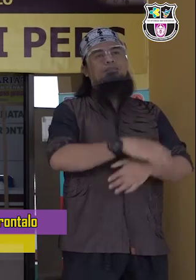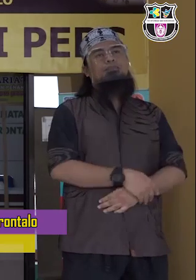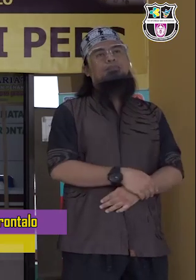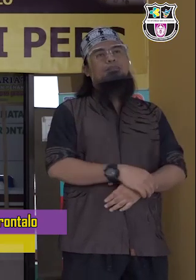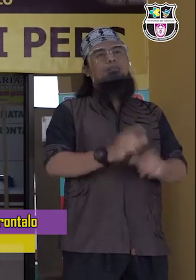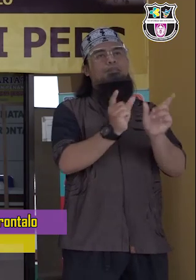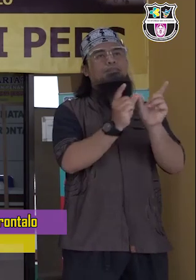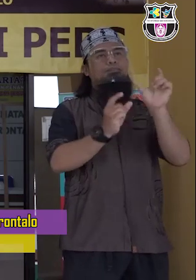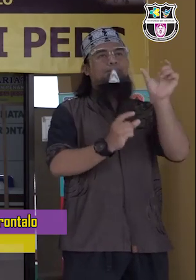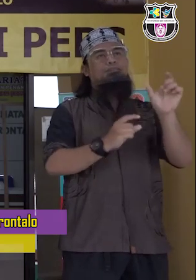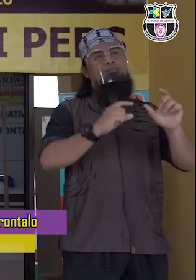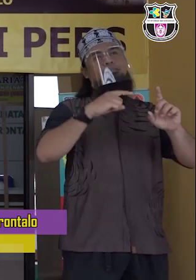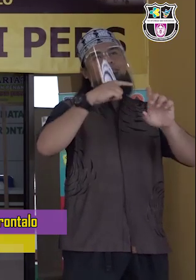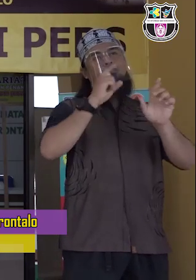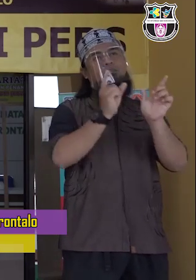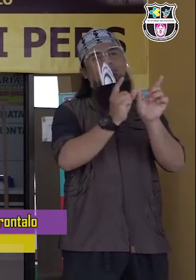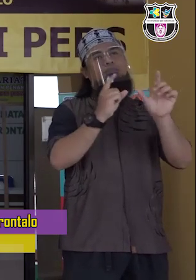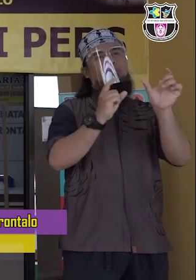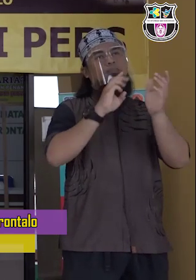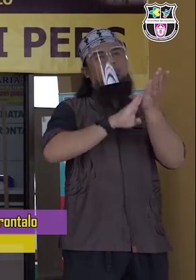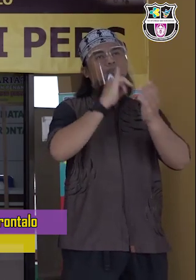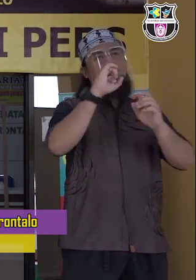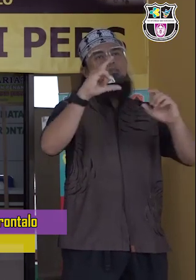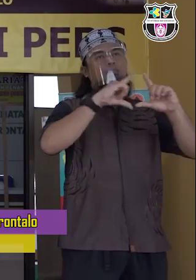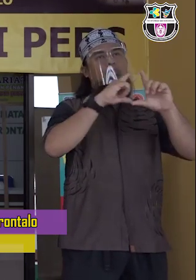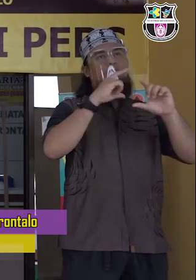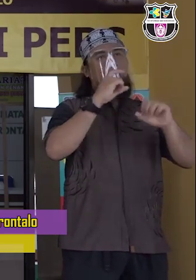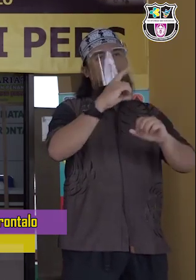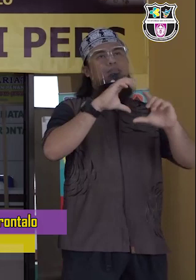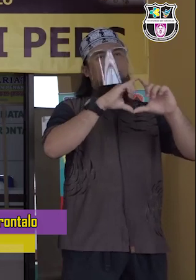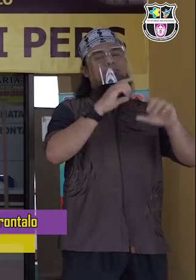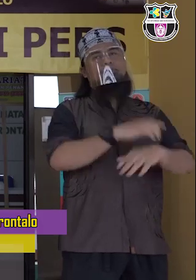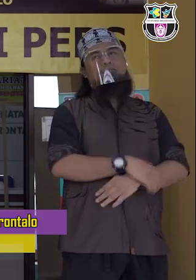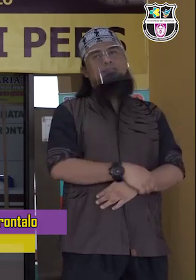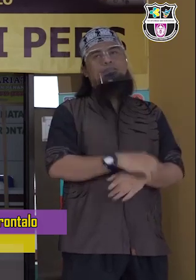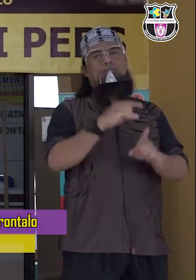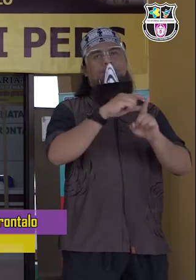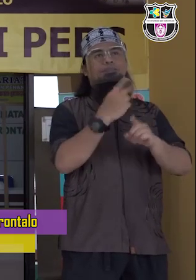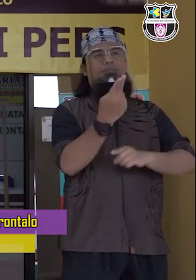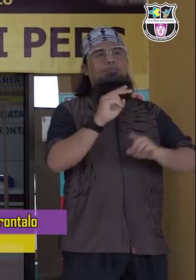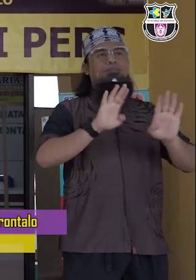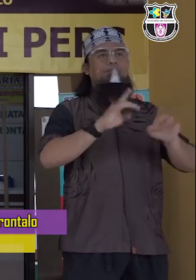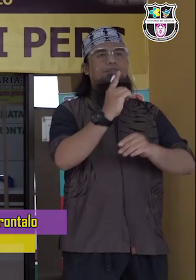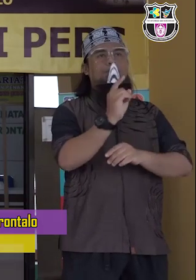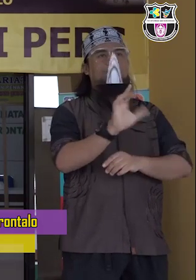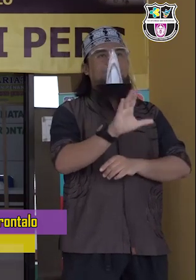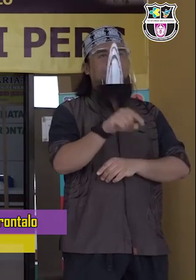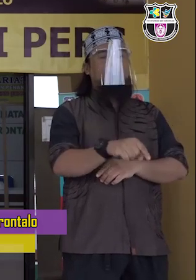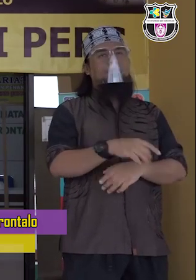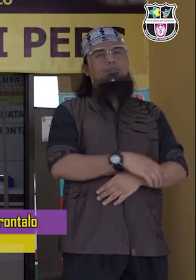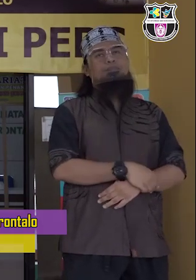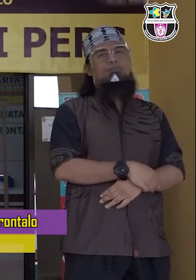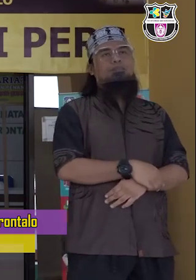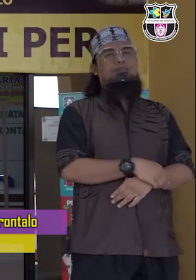Kelurahan Umialo, Kecamatan Kota Tengah, Kota Gorontalo. Pasien 285 ini juga